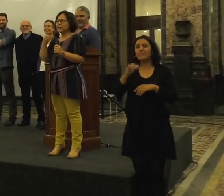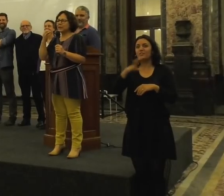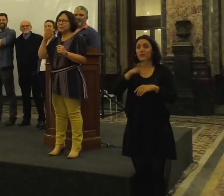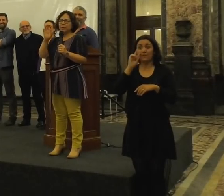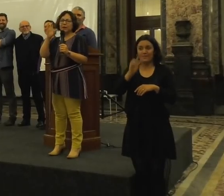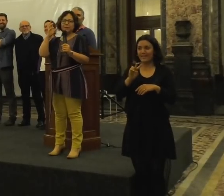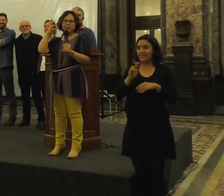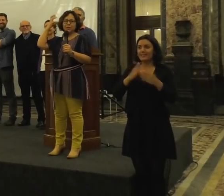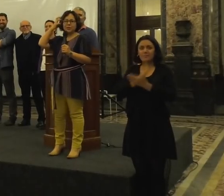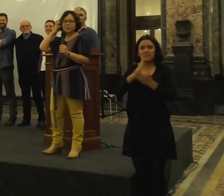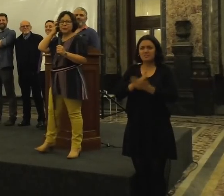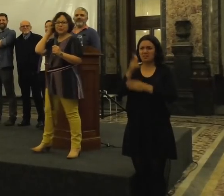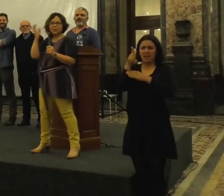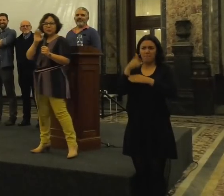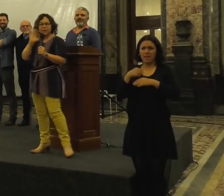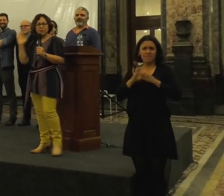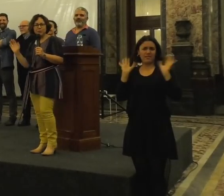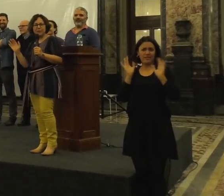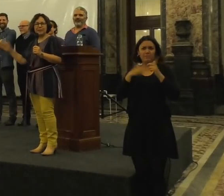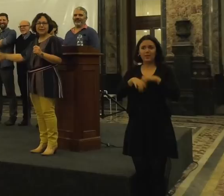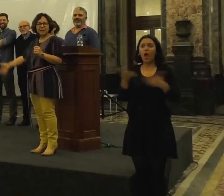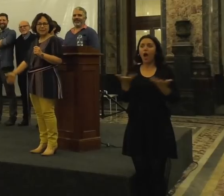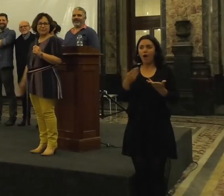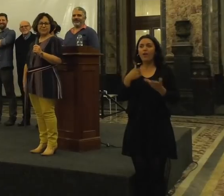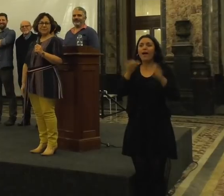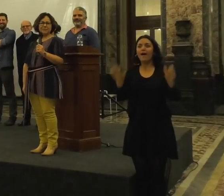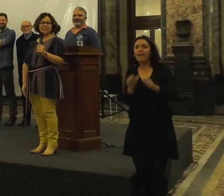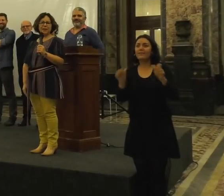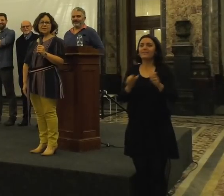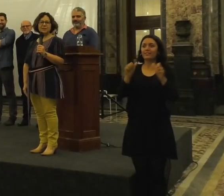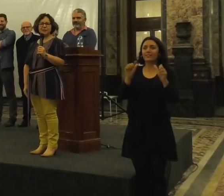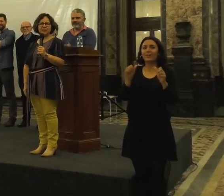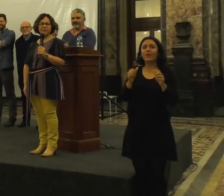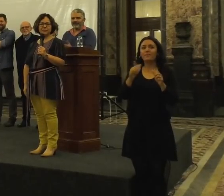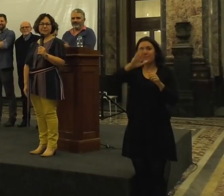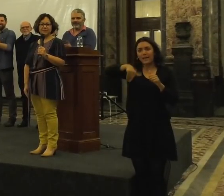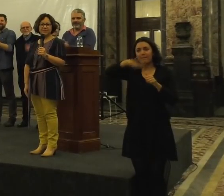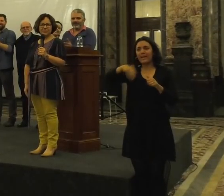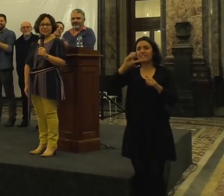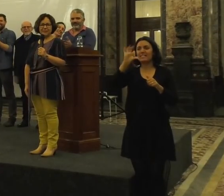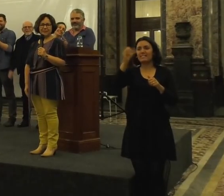vi todo el tiempo con la cámara suelta, ahora se puso eso para no venir acá. Dale, César.